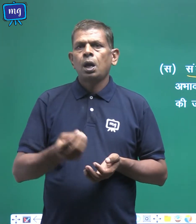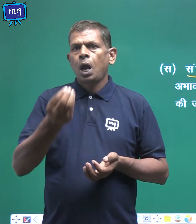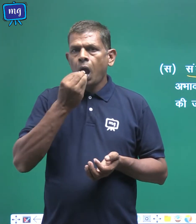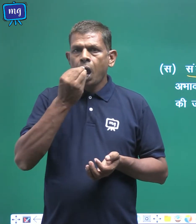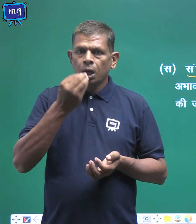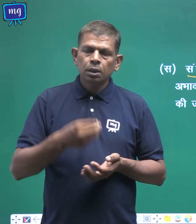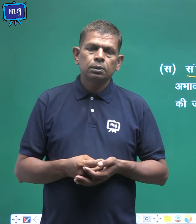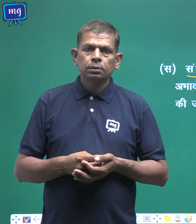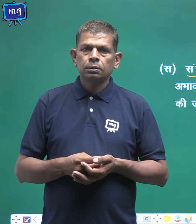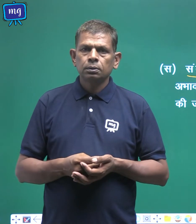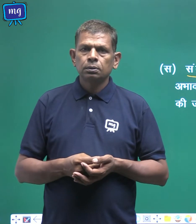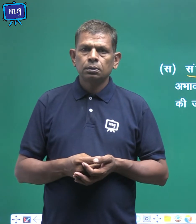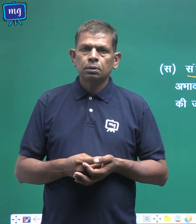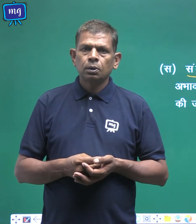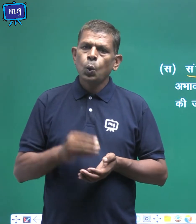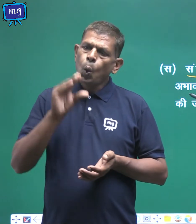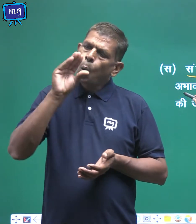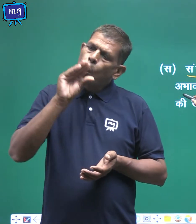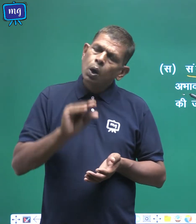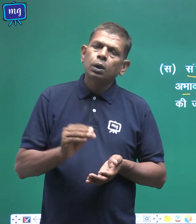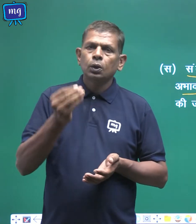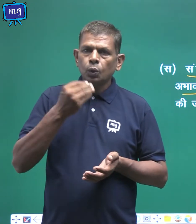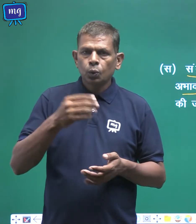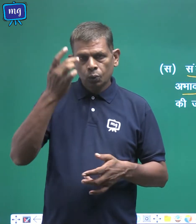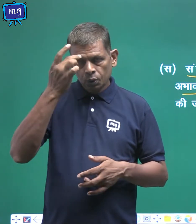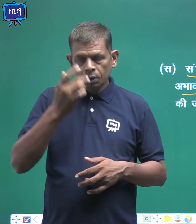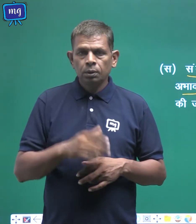खाकर अभावजन्य रोगों की